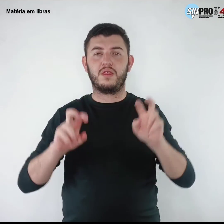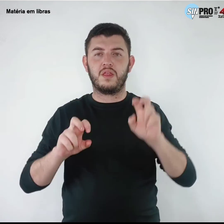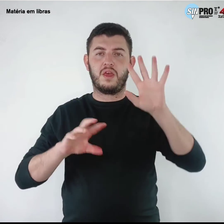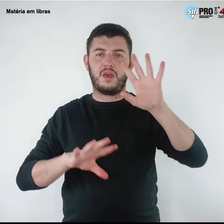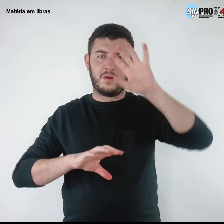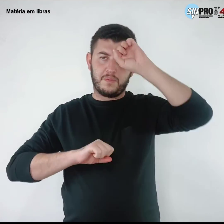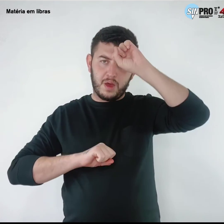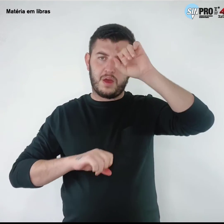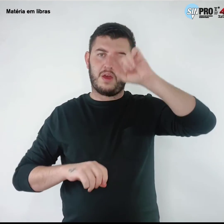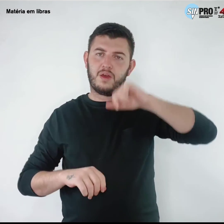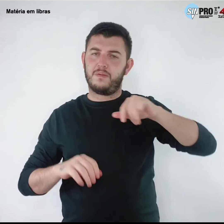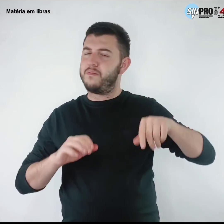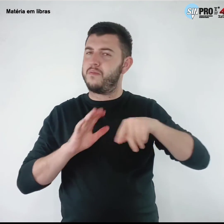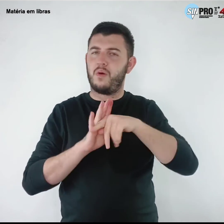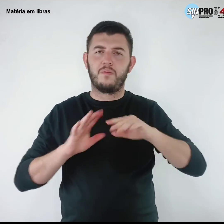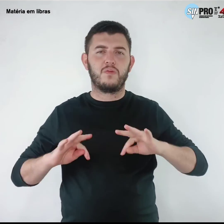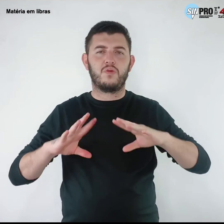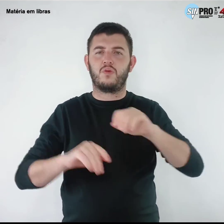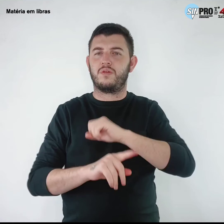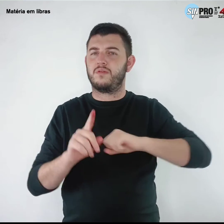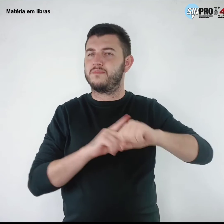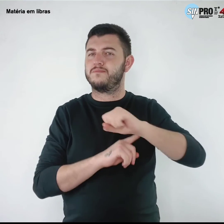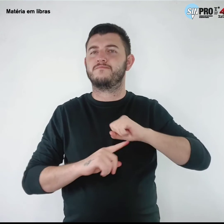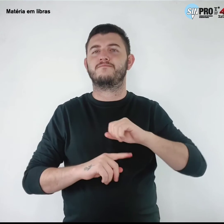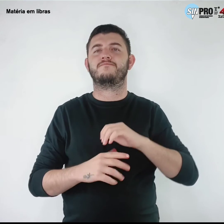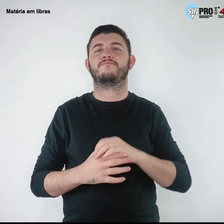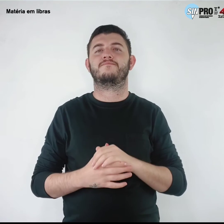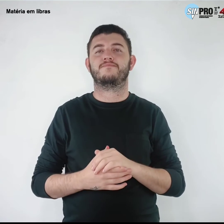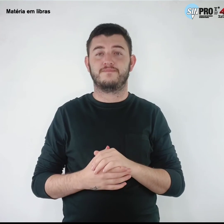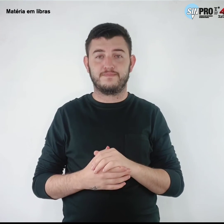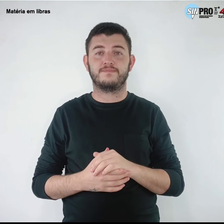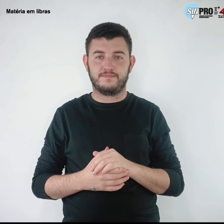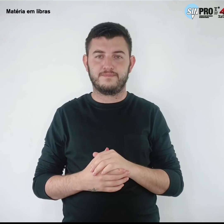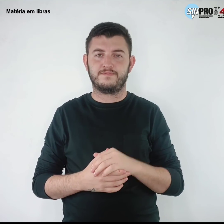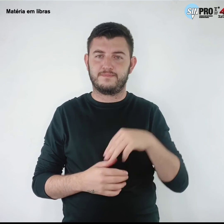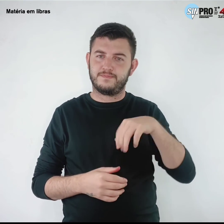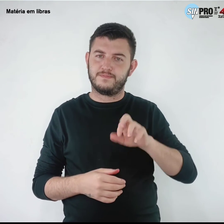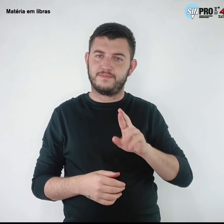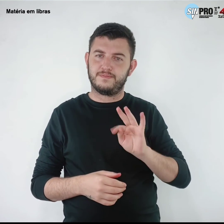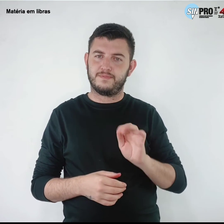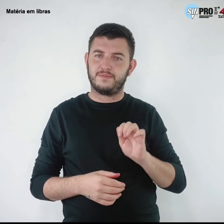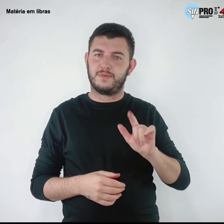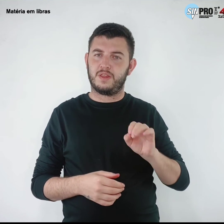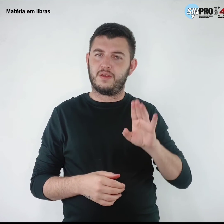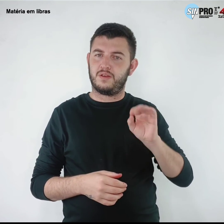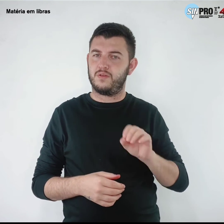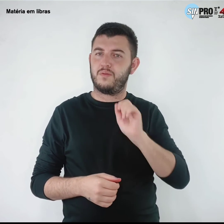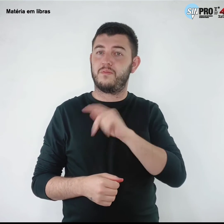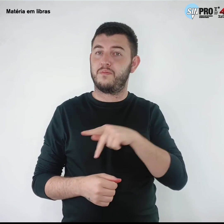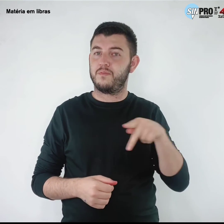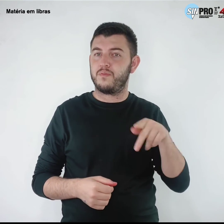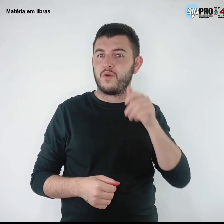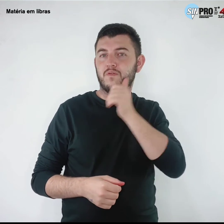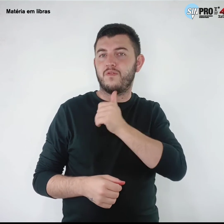temas seja de toda a sociedade. Marta Lobo, que é professora